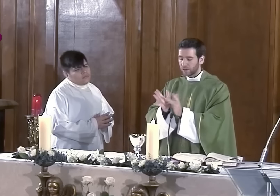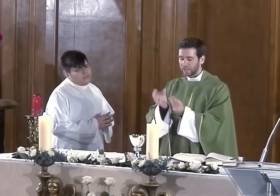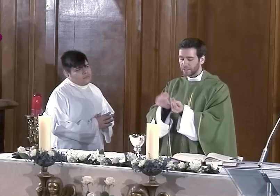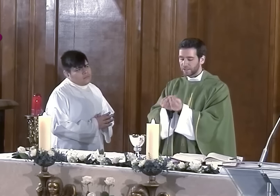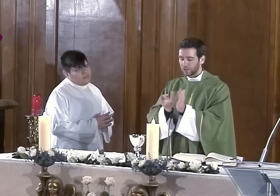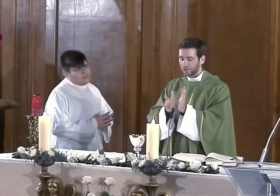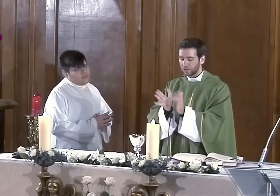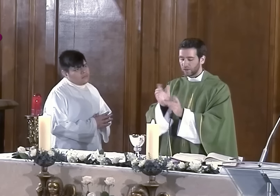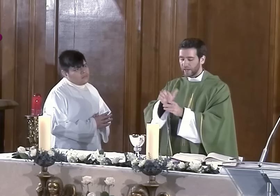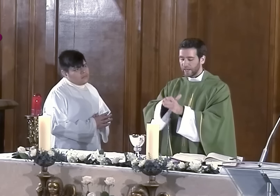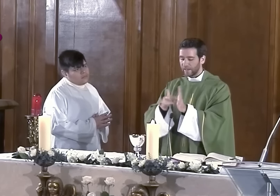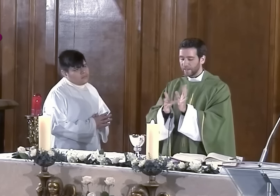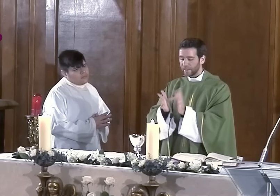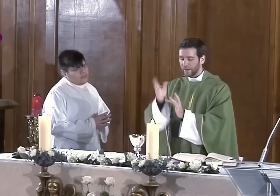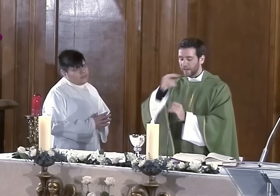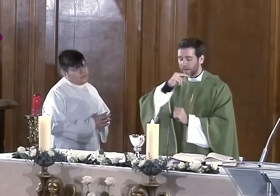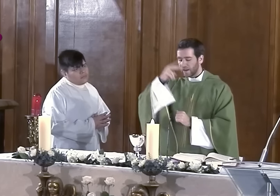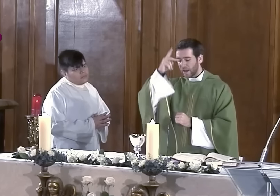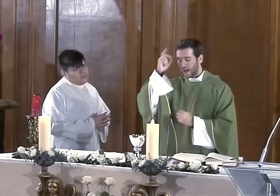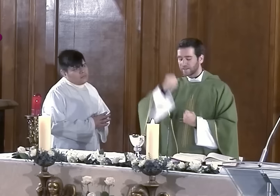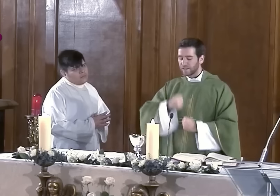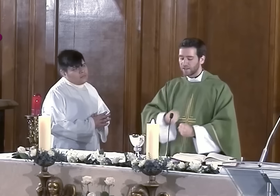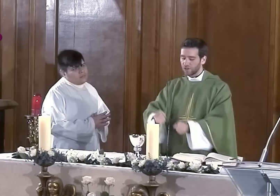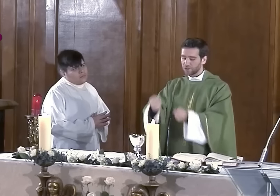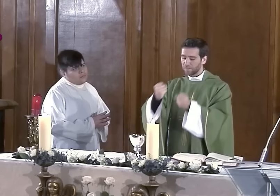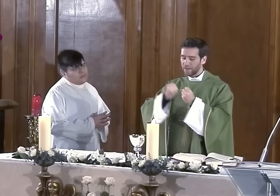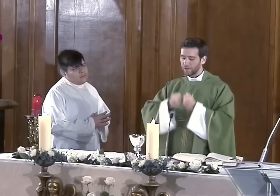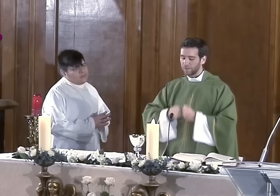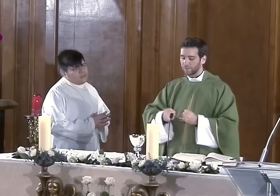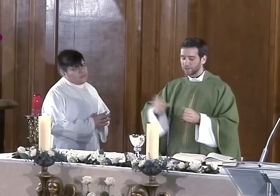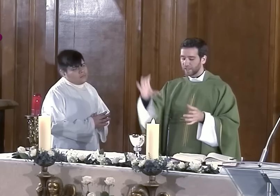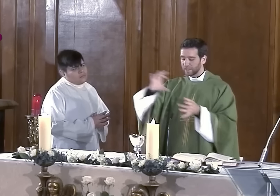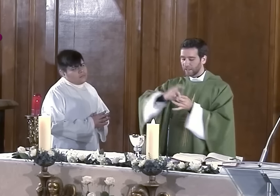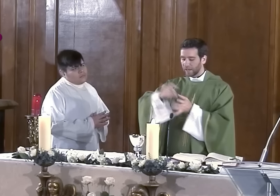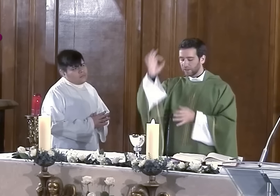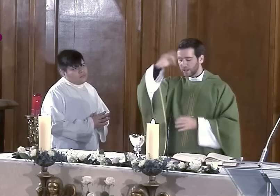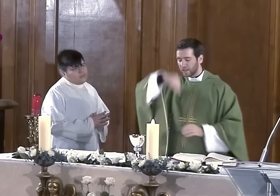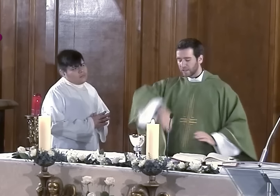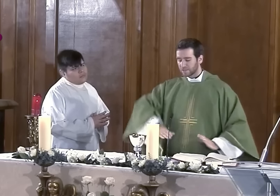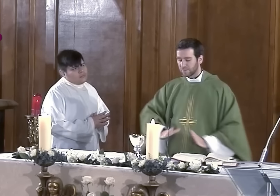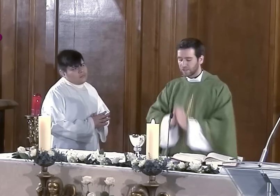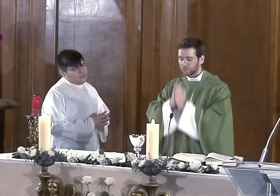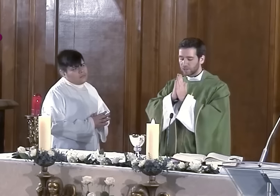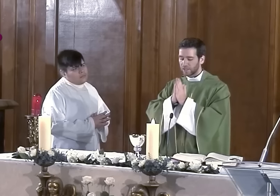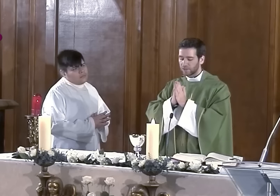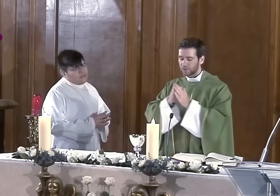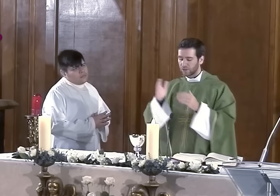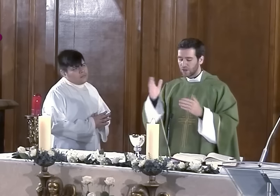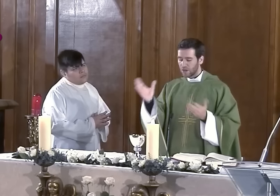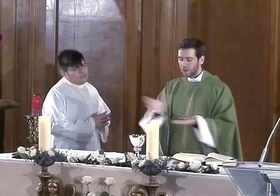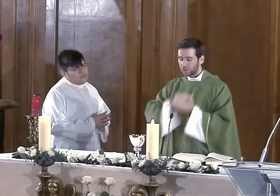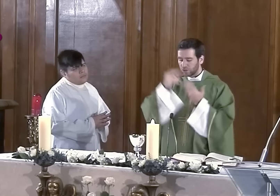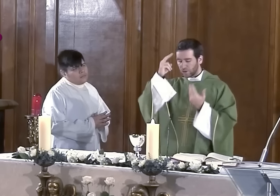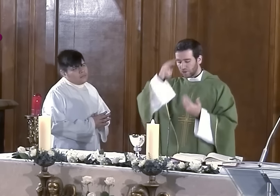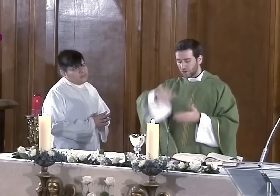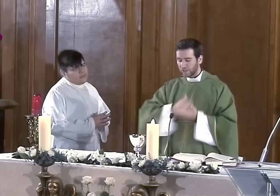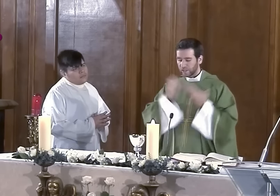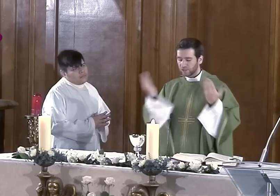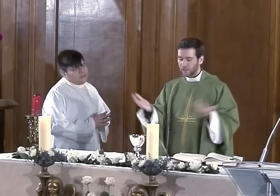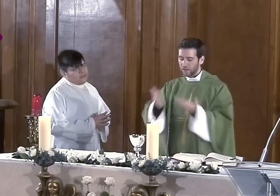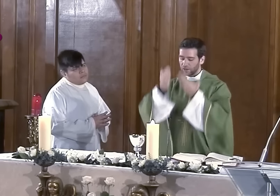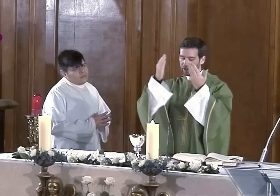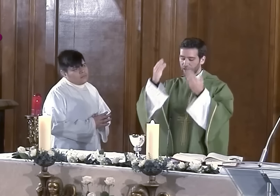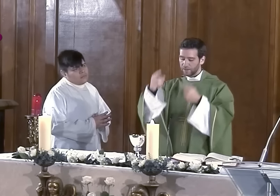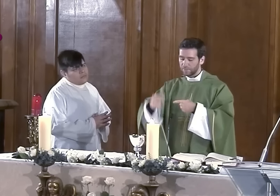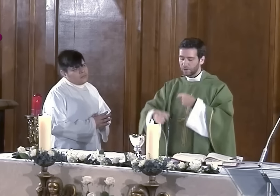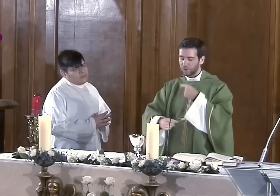Por Cristo, con Él y en Él, a ti, Dios Padre omnipotente, en la unidad del Espíritu Santo, todo honor y